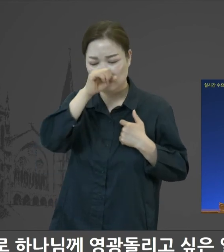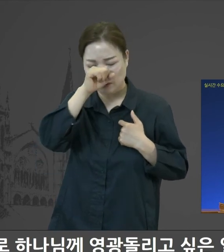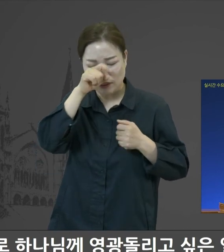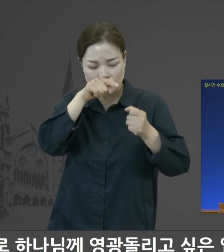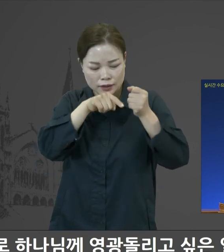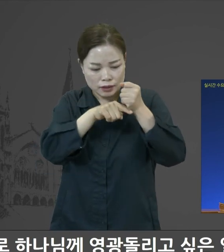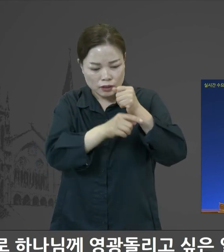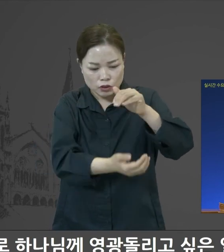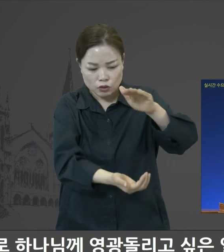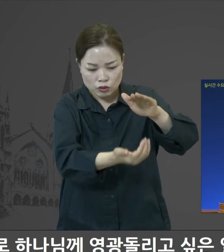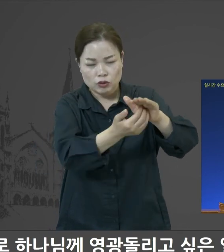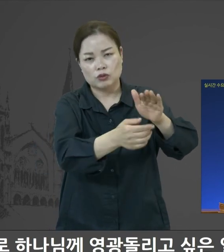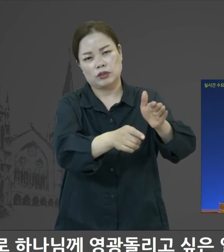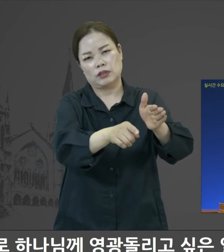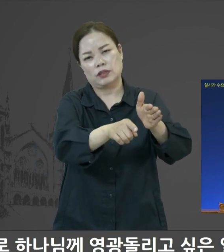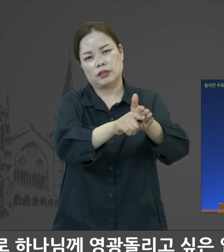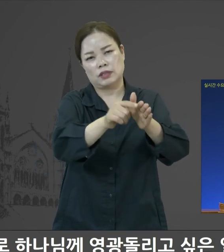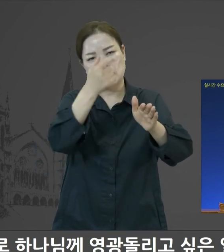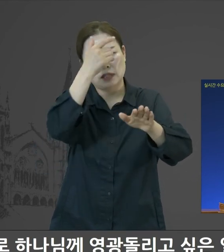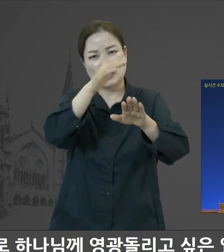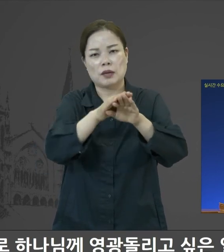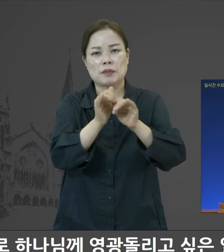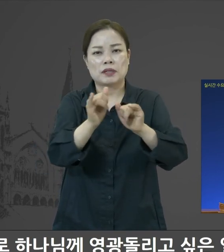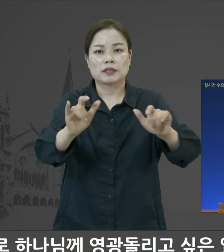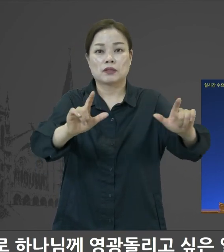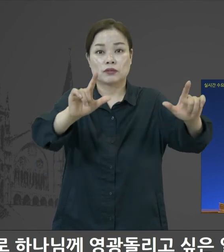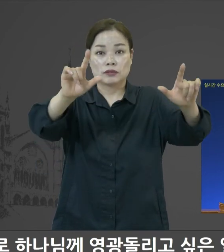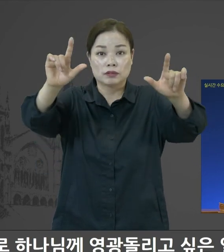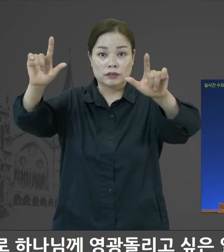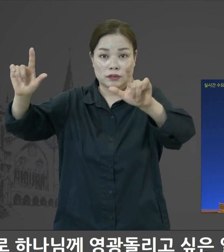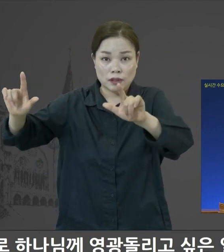뜻을 이루기 위한 예배자로 살아가게 될 것입니다.